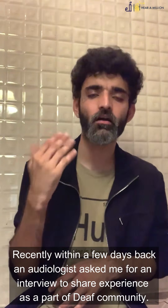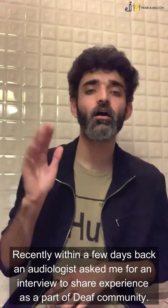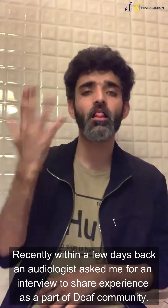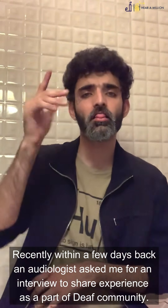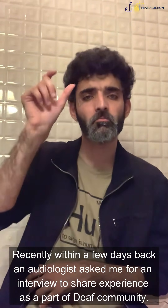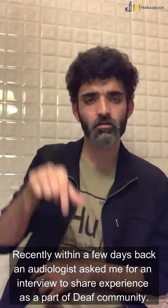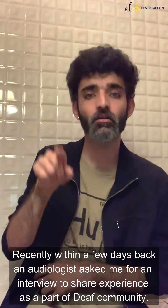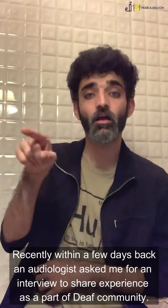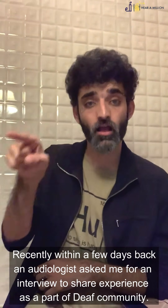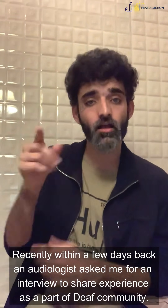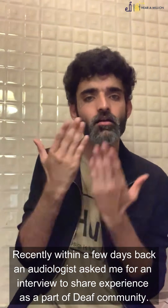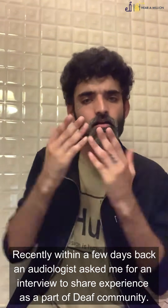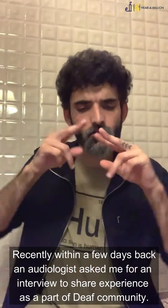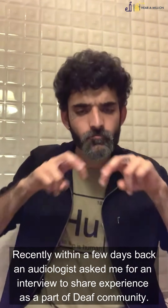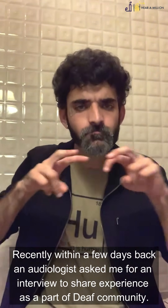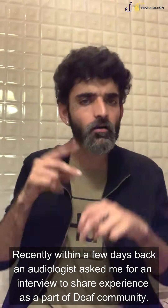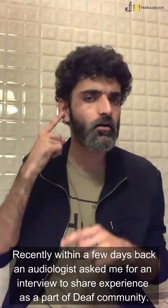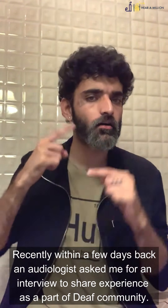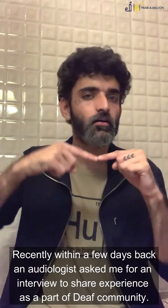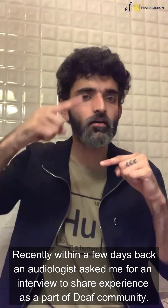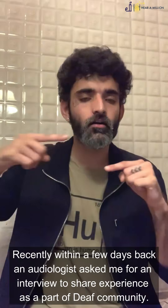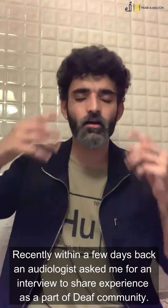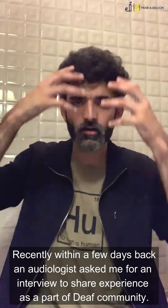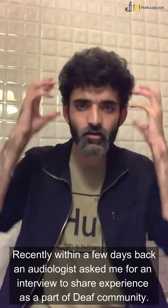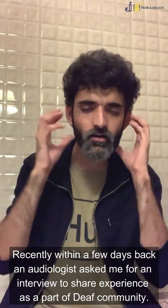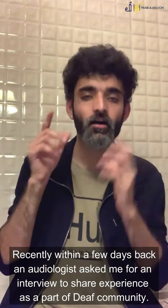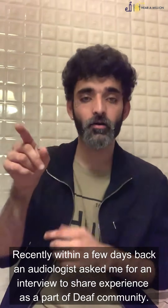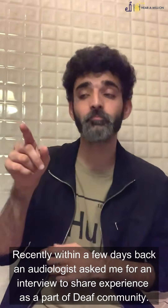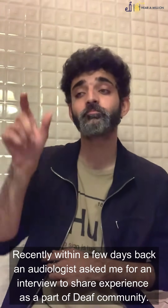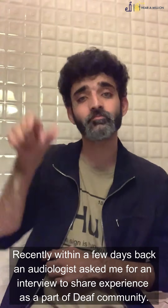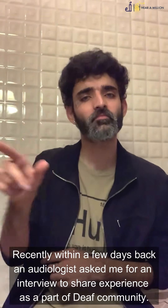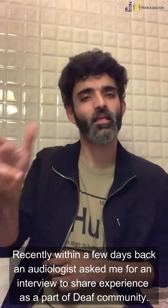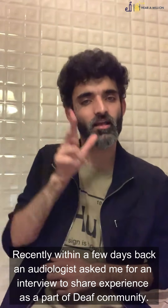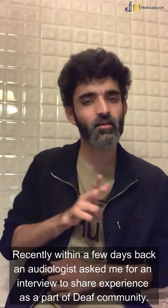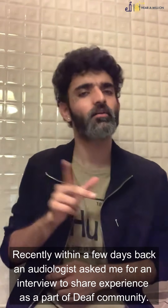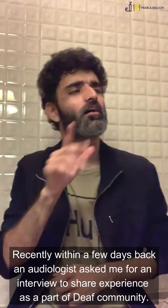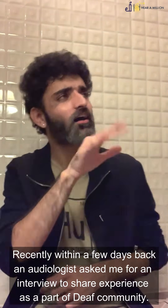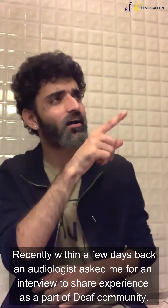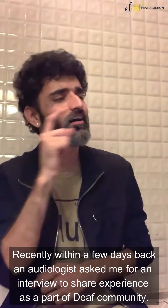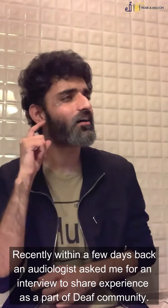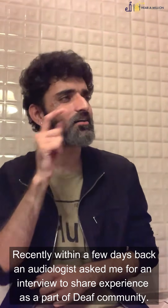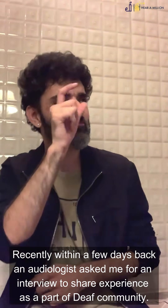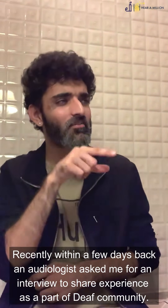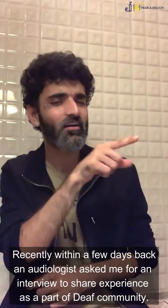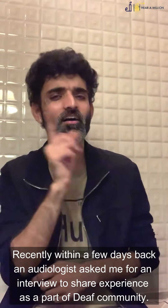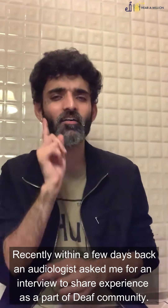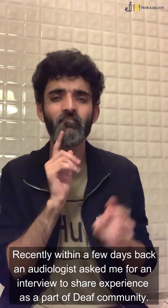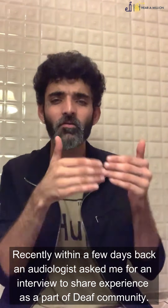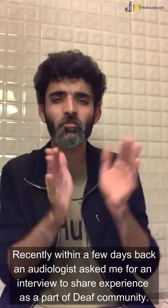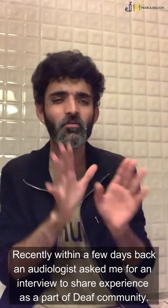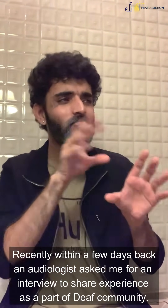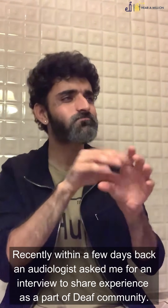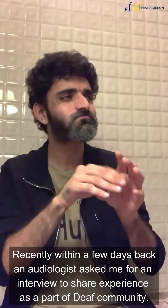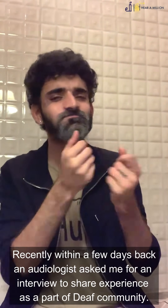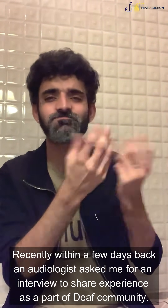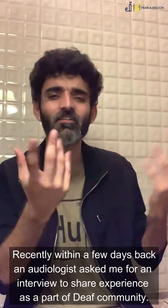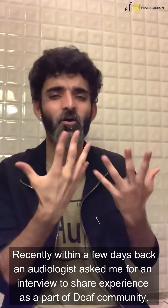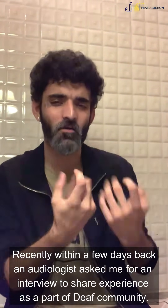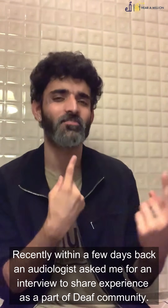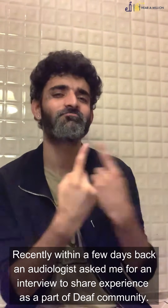पहले मुझसे एक ऑडियोलॉजिस्ट ने, जो कि अनुसंधान कर रहे हैं, उन्होंने मेरे साथ एक इंटरव्यू किया और उन्होंने मुझसे बधिर समुदाय